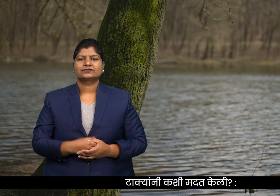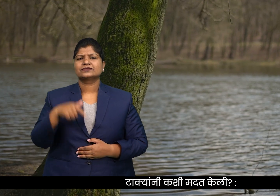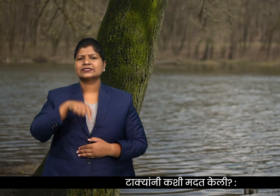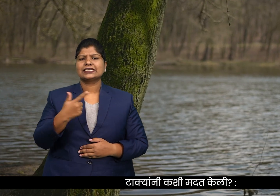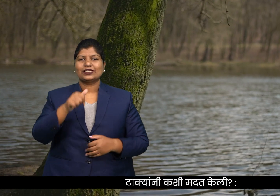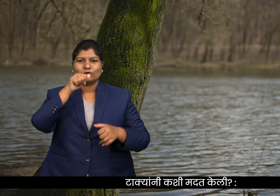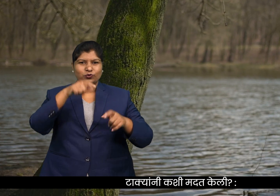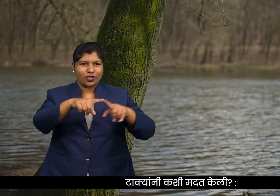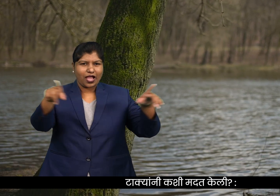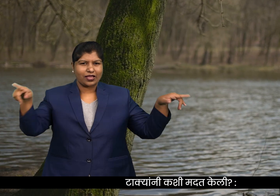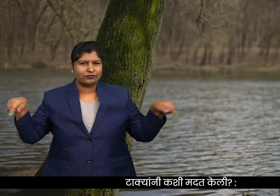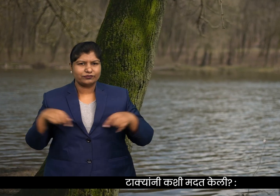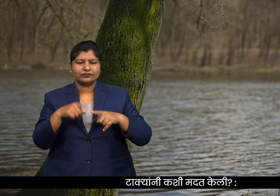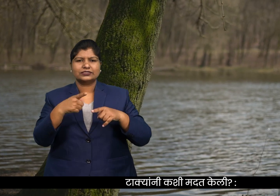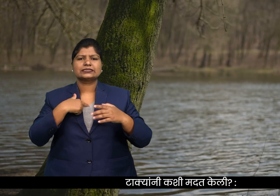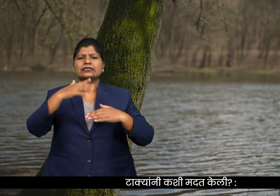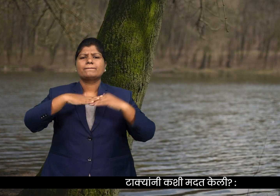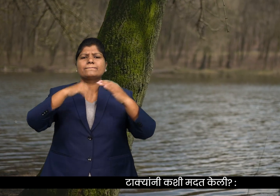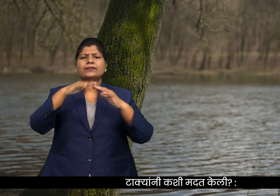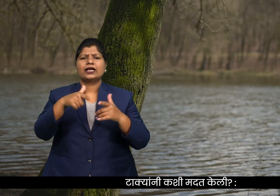टाक्यांनी कशी मदत केली?